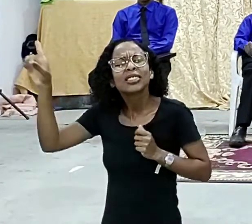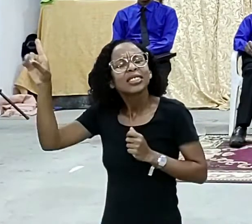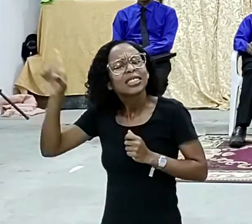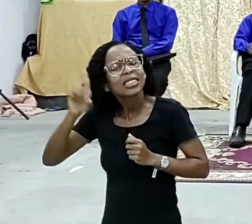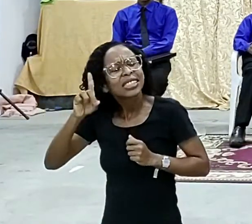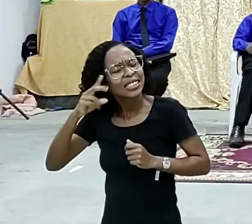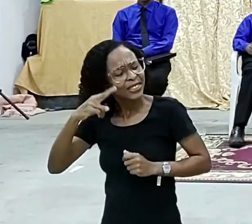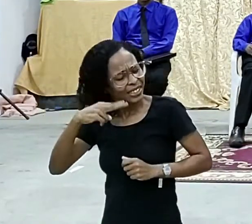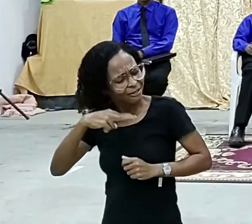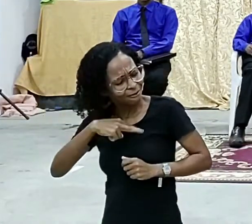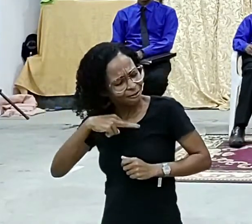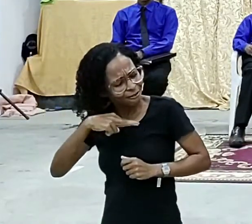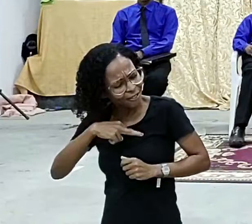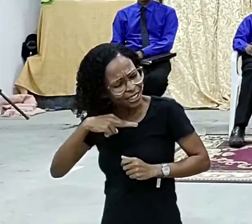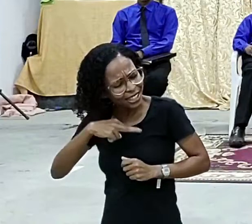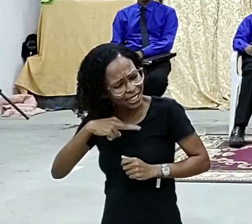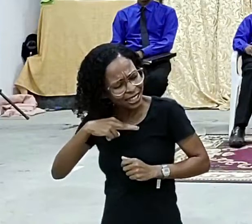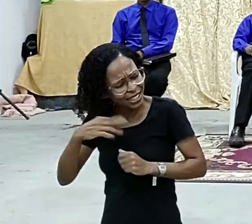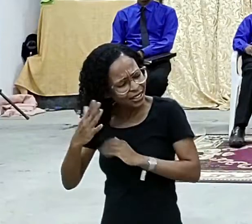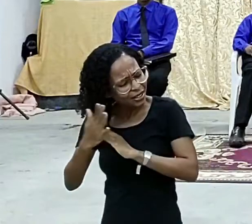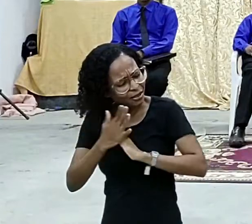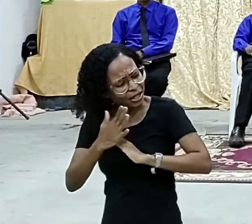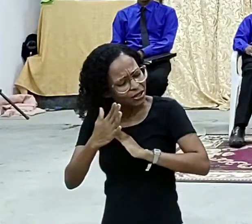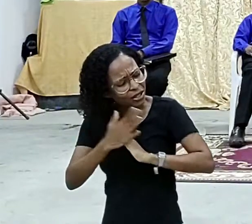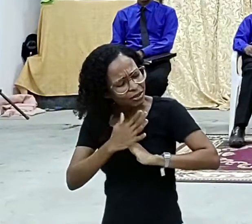saciando a minha vontade,